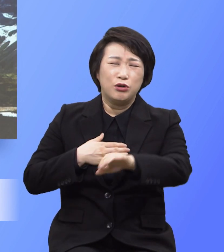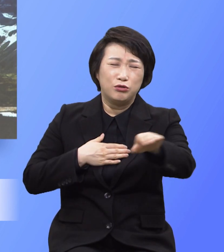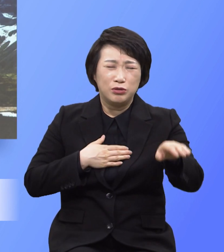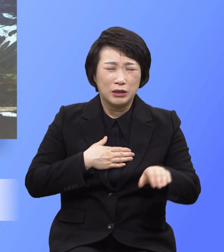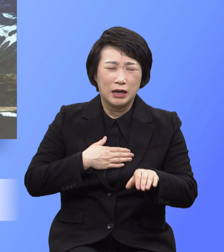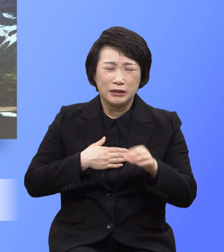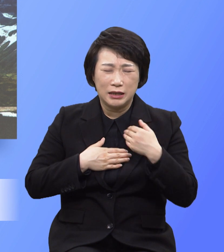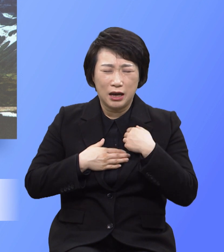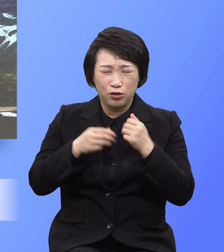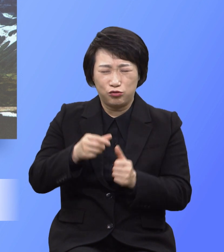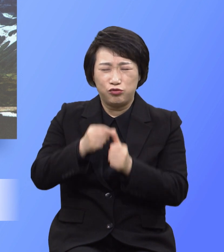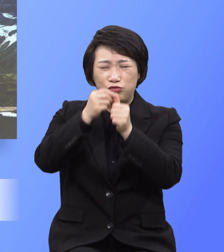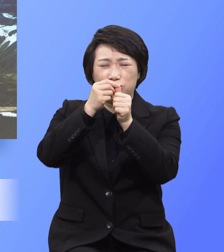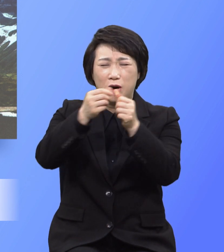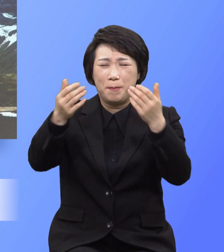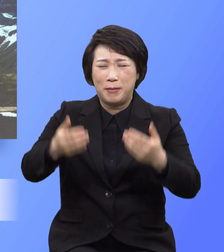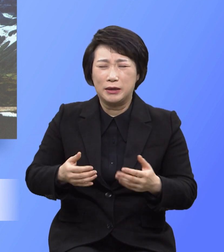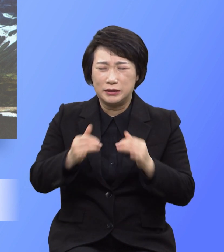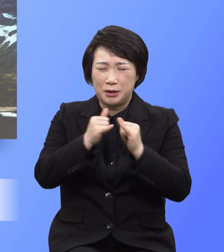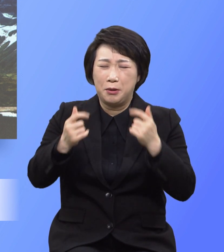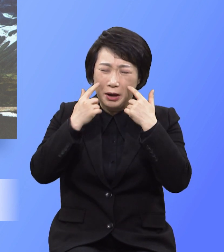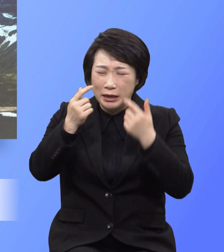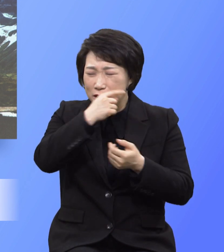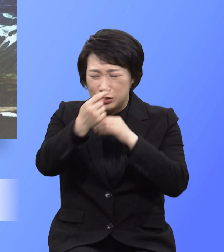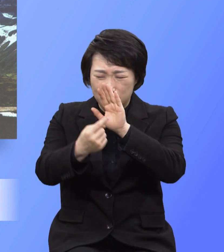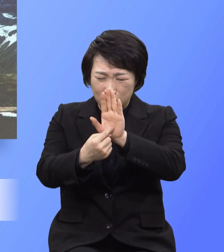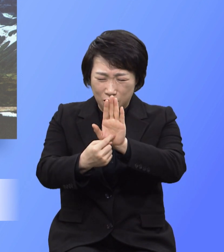저들이 내가 구원받았음을 확증하되